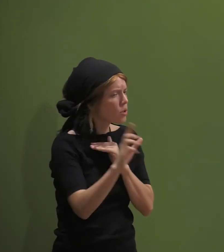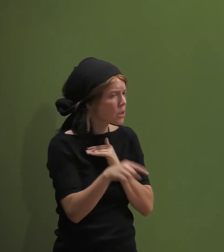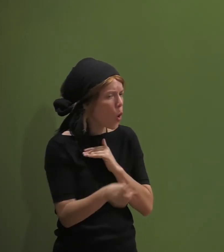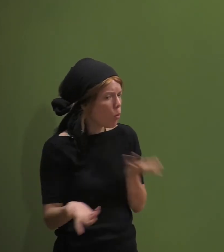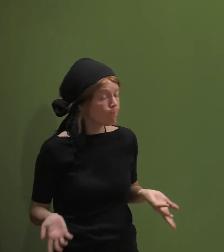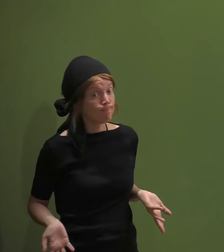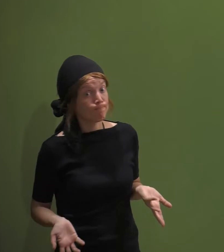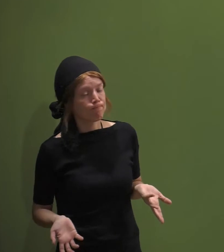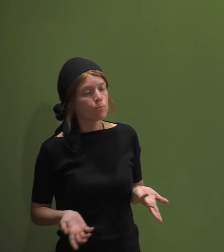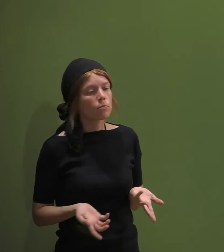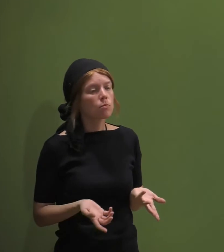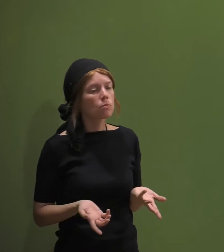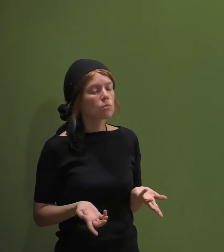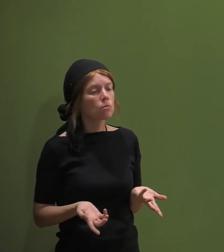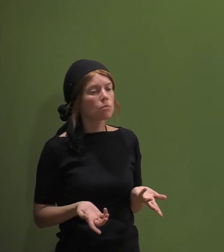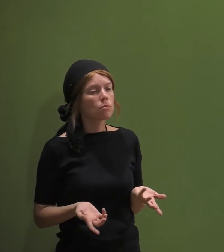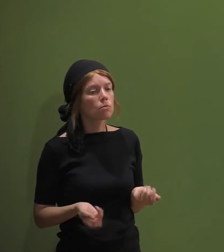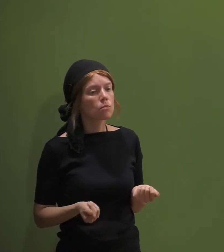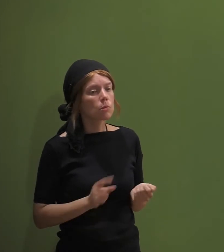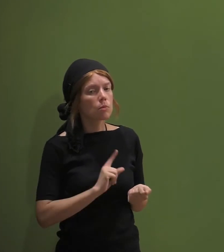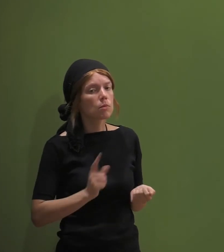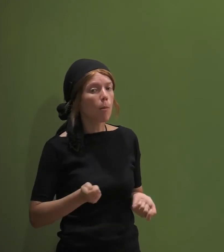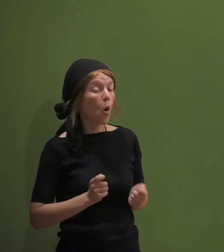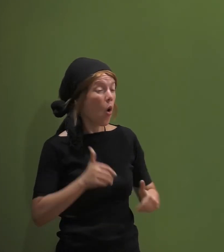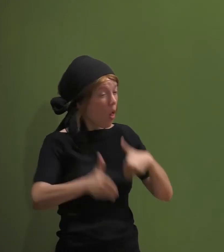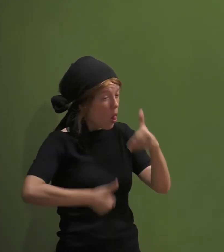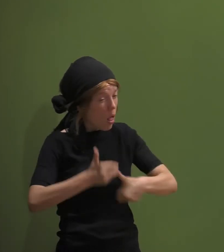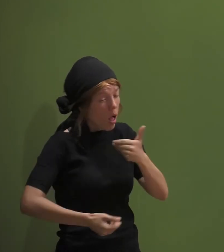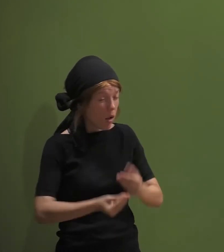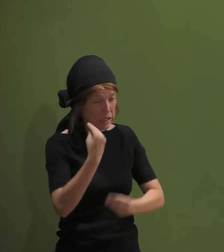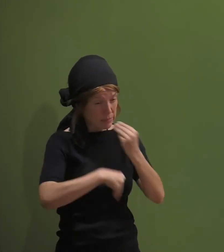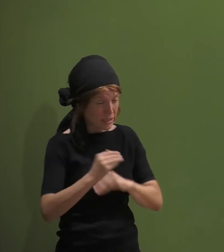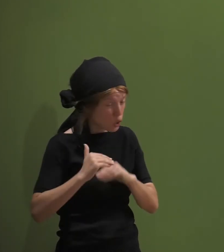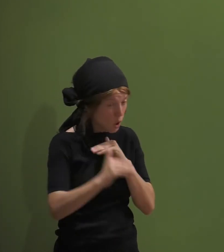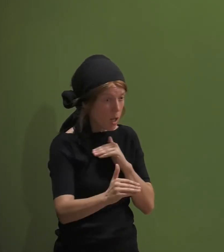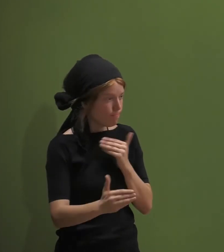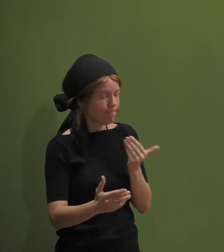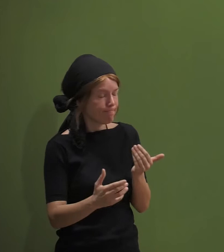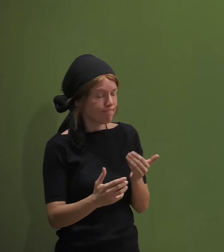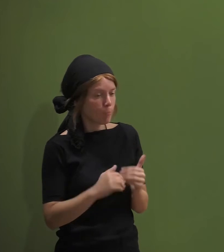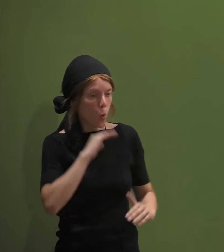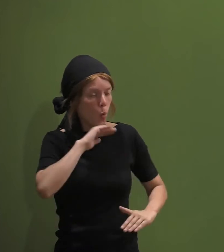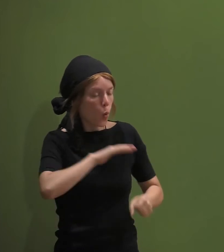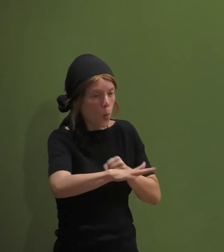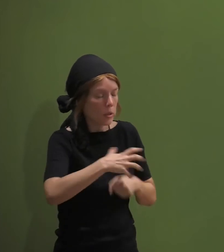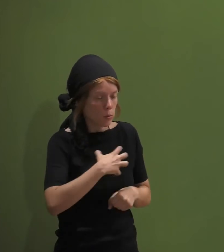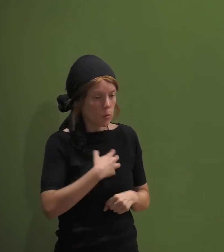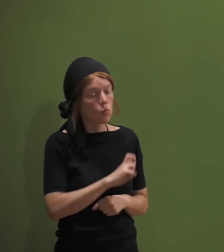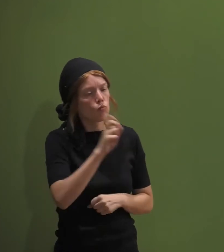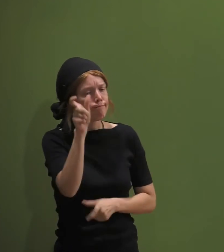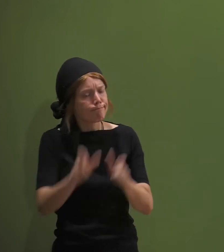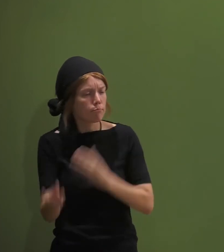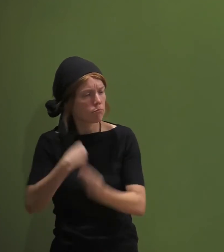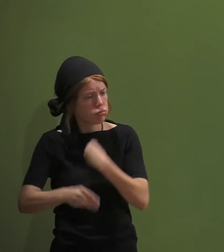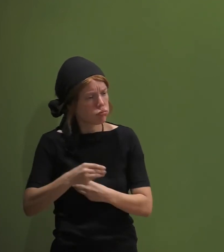del sistema, ni puede, por sí sola, satisfacer la demanda de alimentos sostenibles. Otros estudios también han apreciado que los consumidores